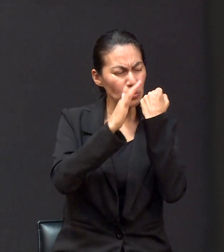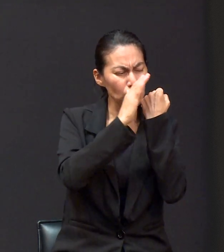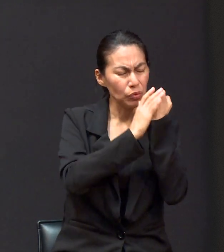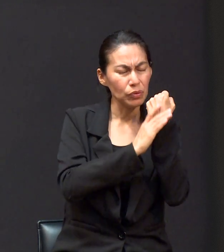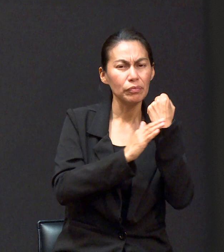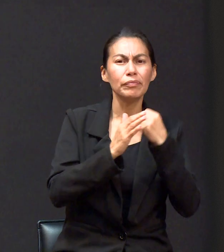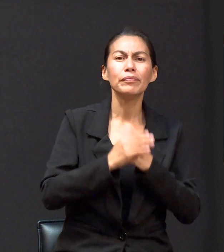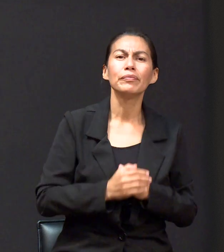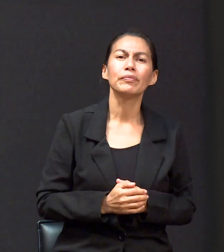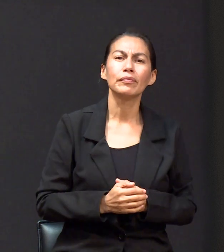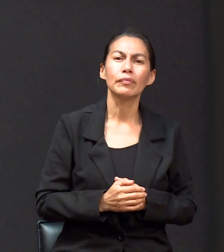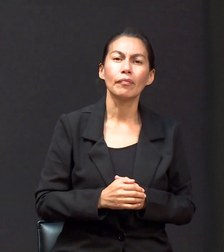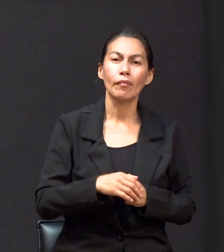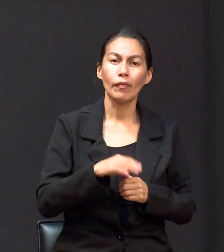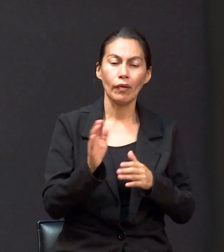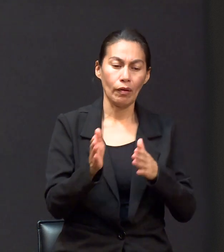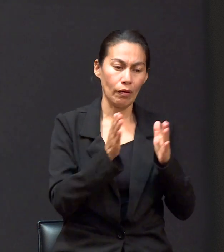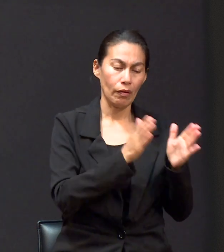También